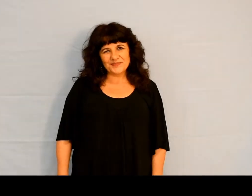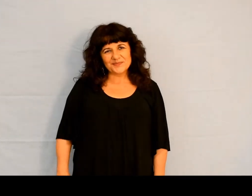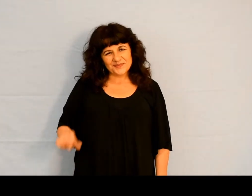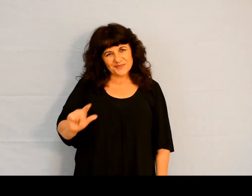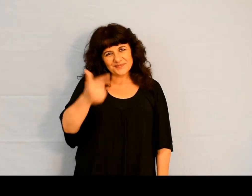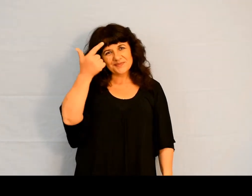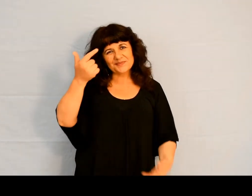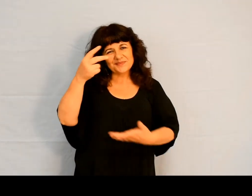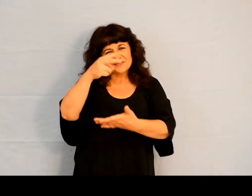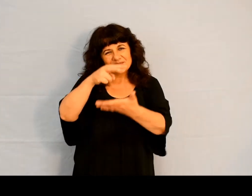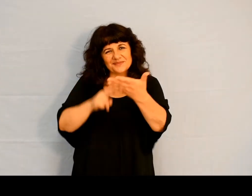Deuxième lecture.